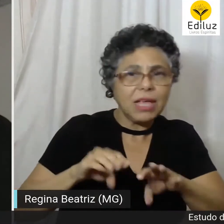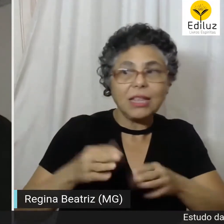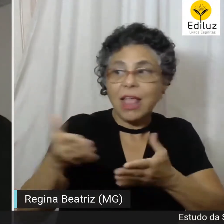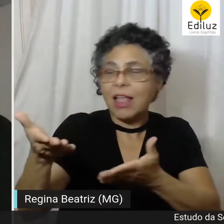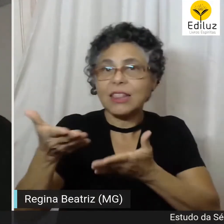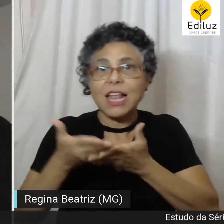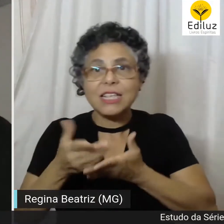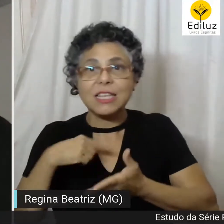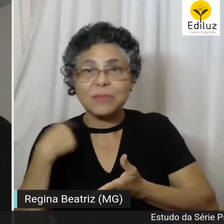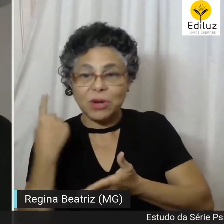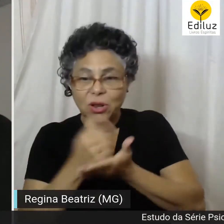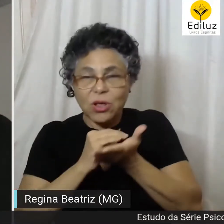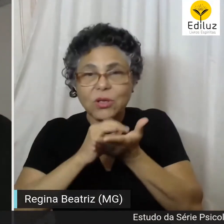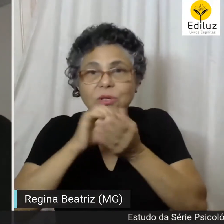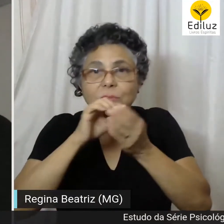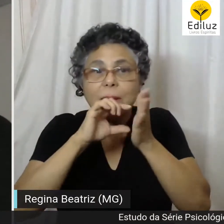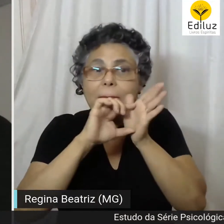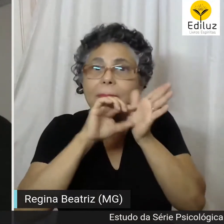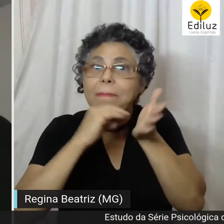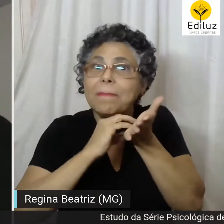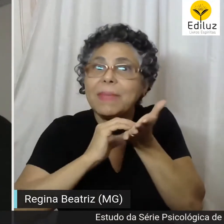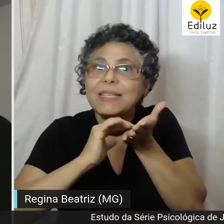uma passagem